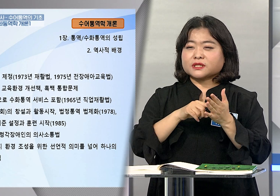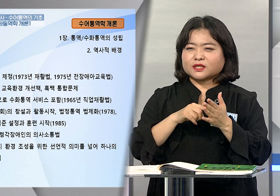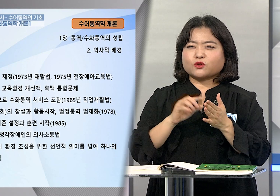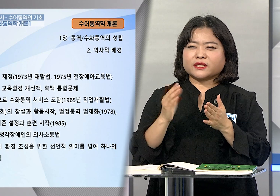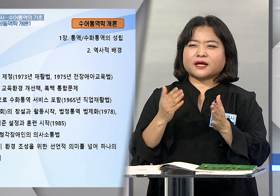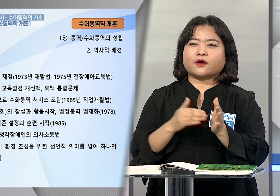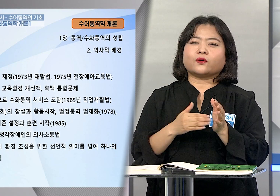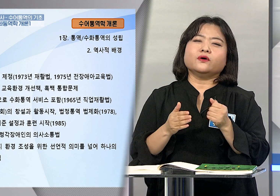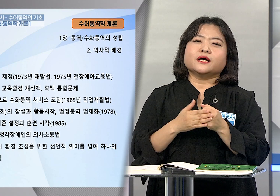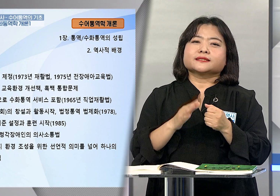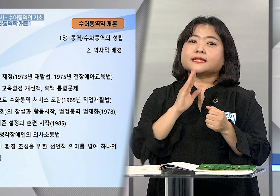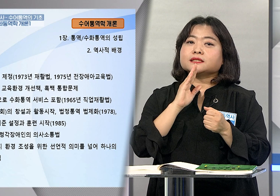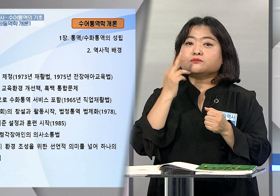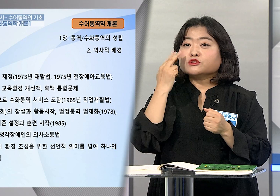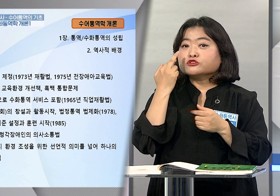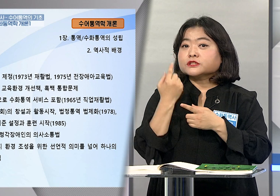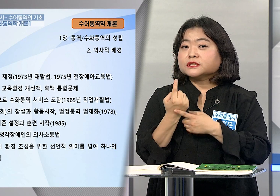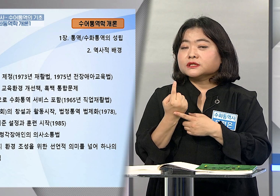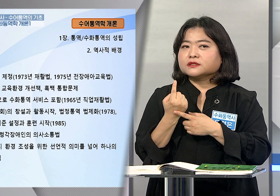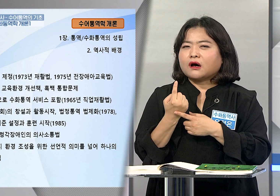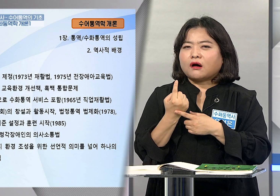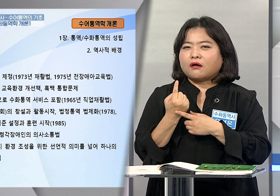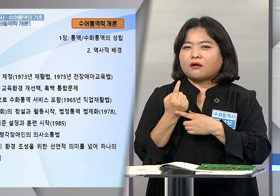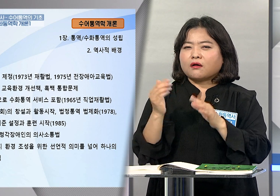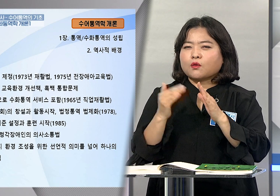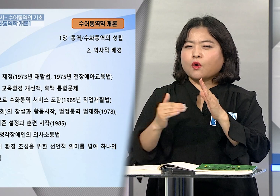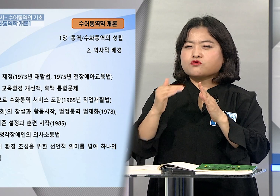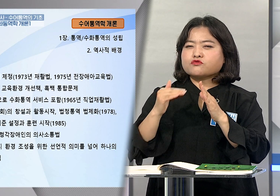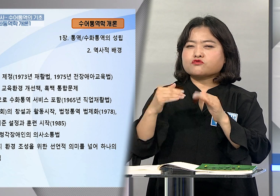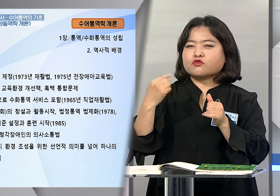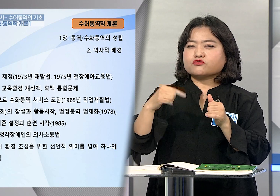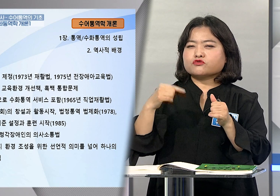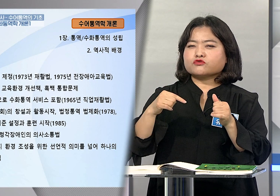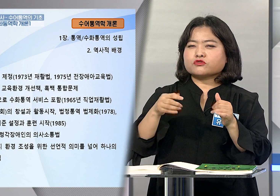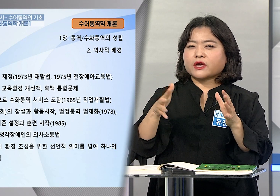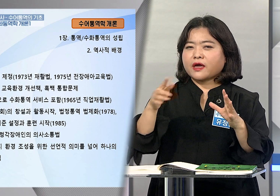이슈로 등장이 되니까요. 사실 미국은